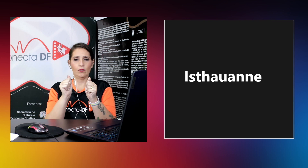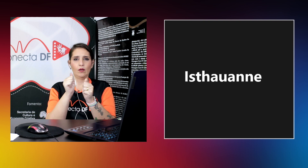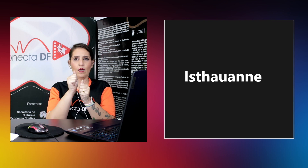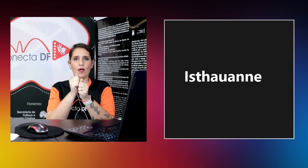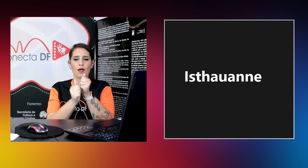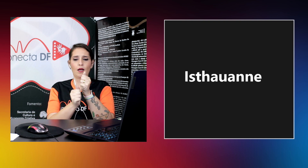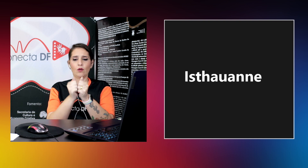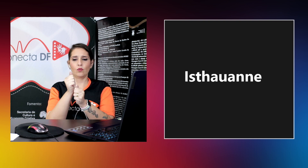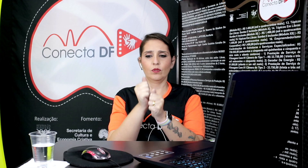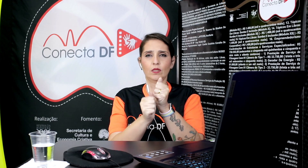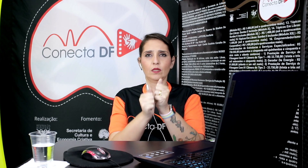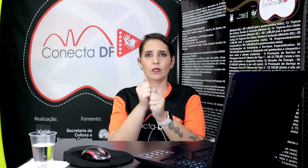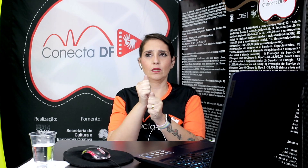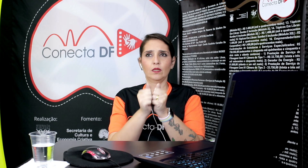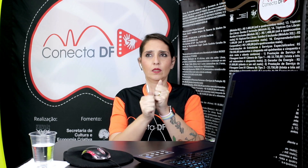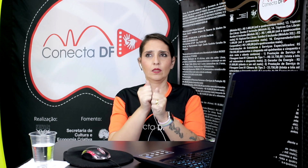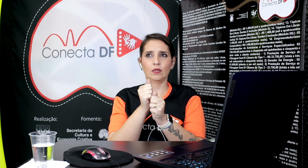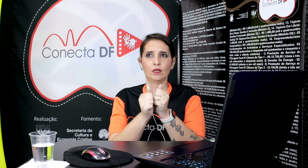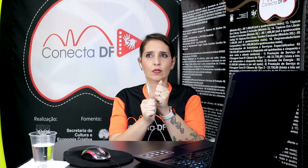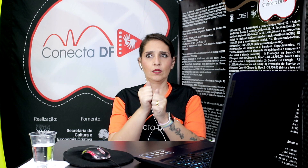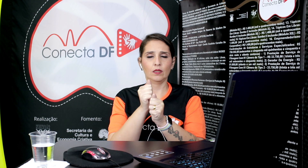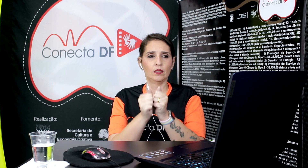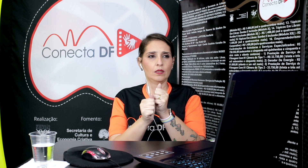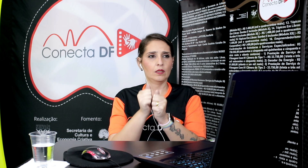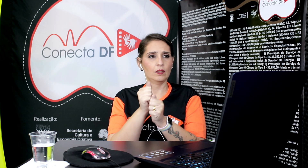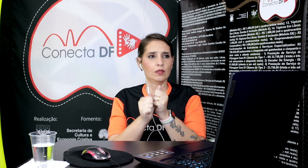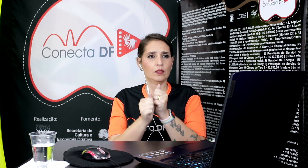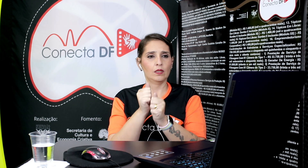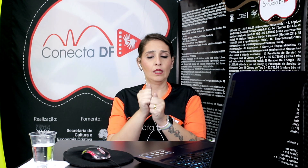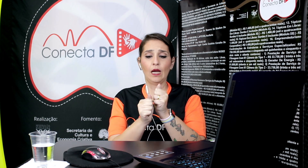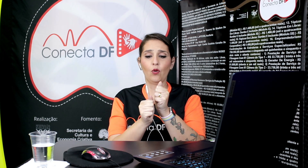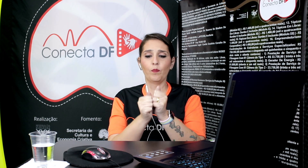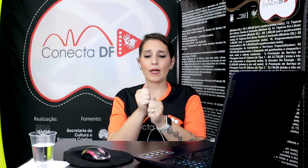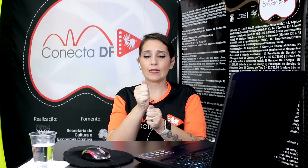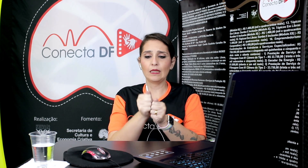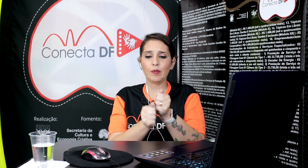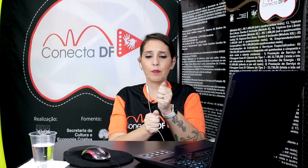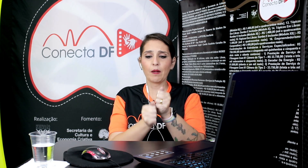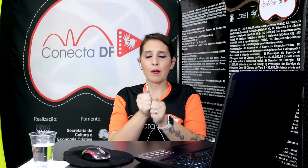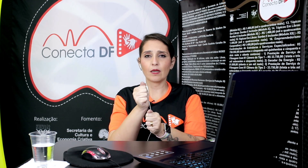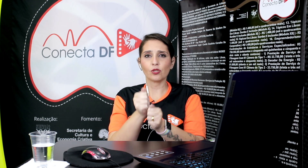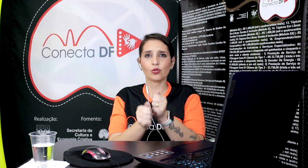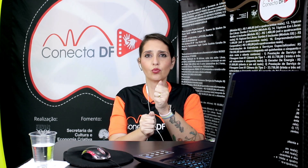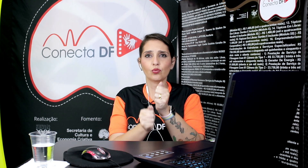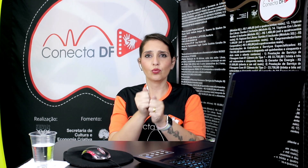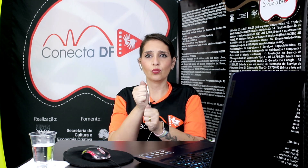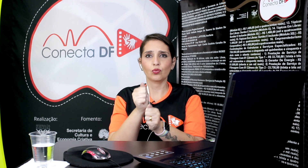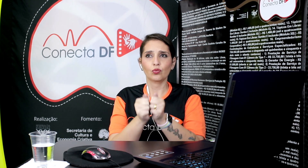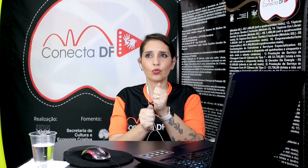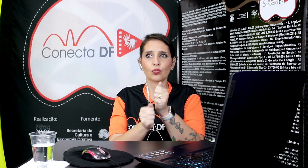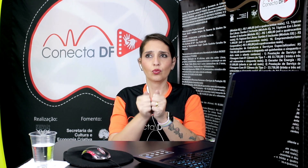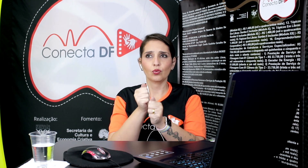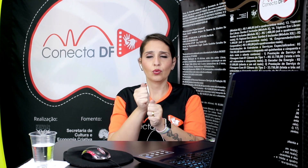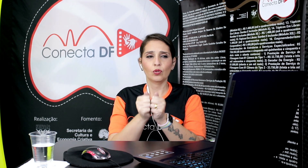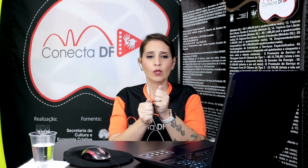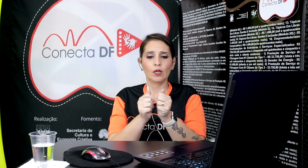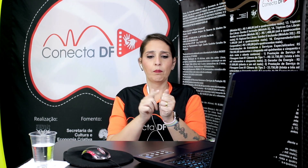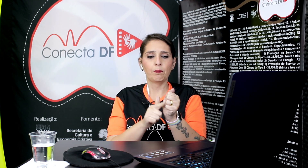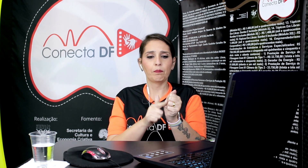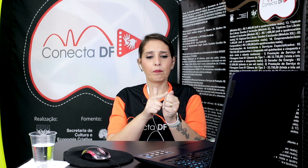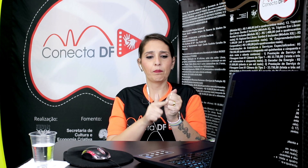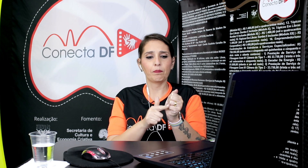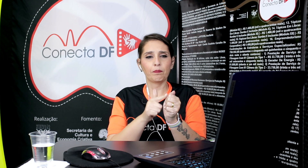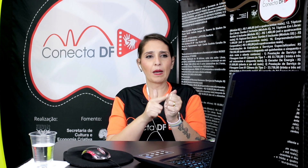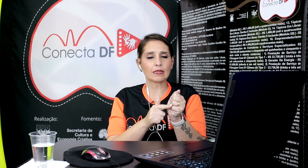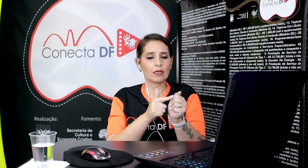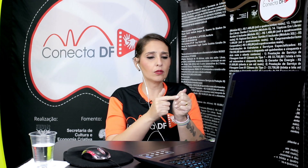Ó, arroz. É rodando? Rodando, Não, né? para cima e para baixo. Ah, certo, é porque